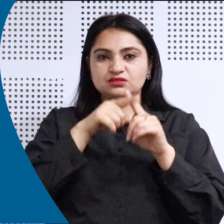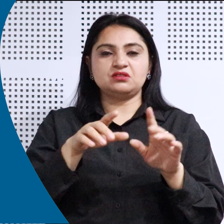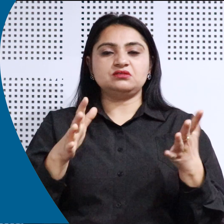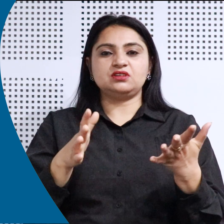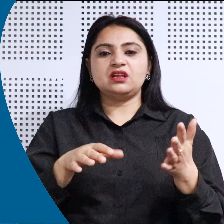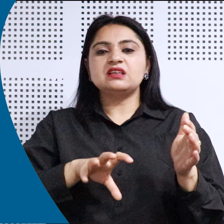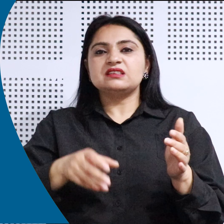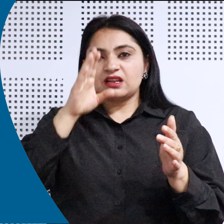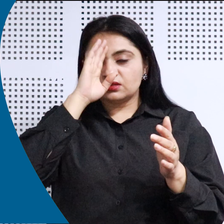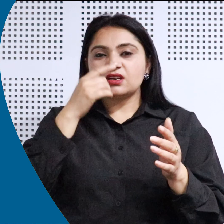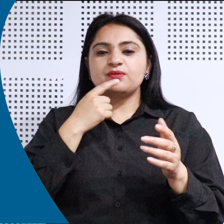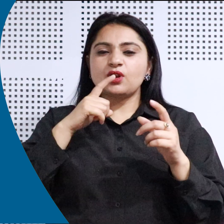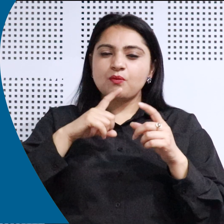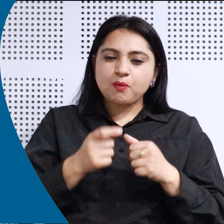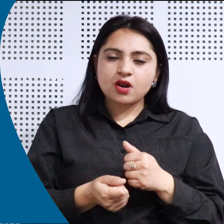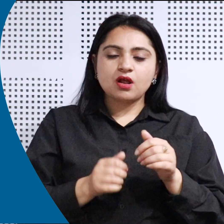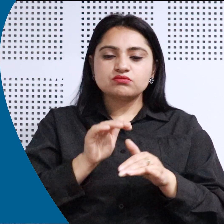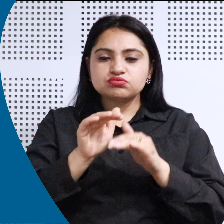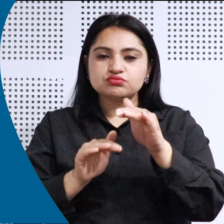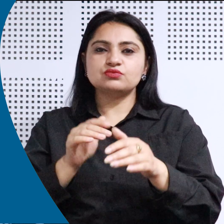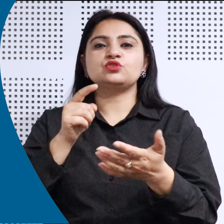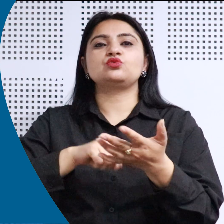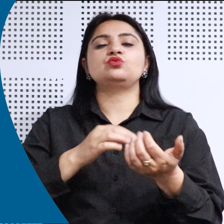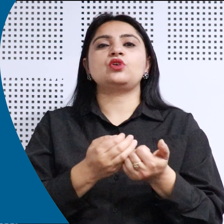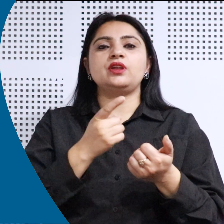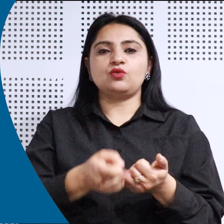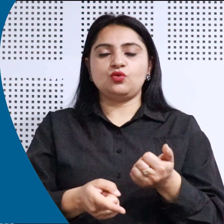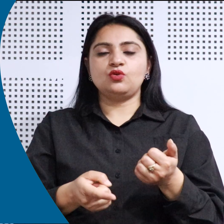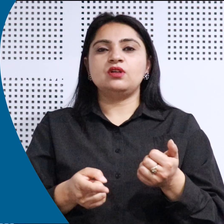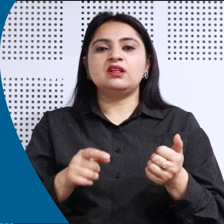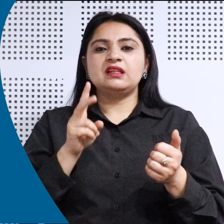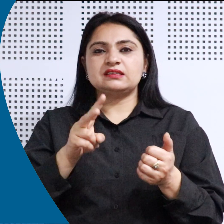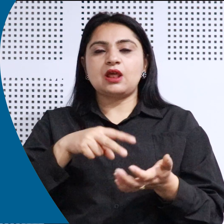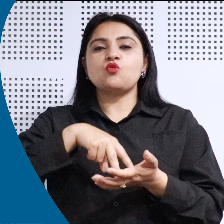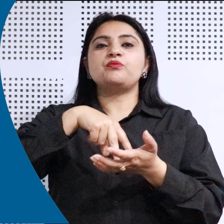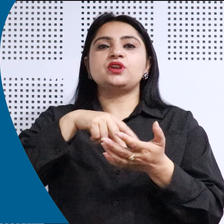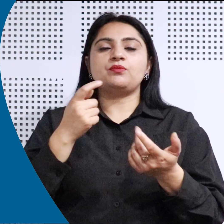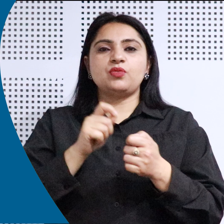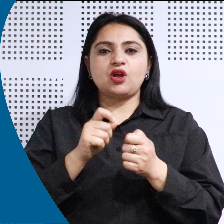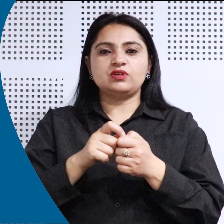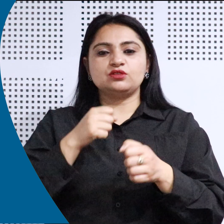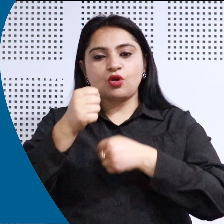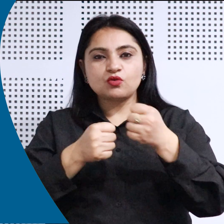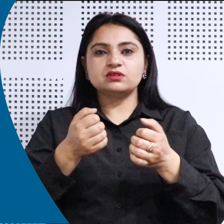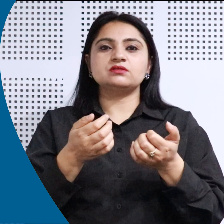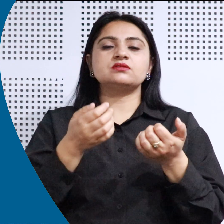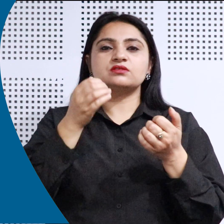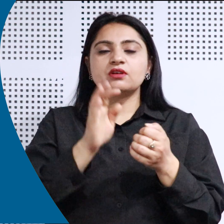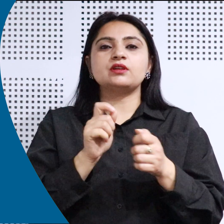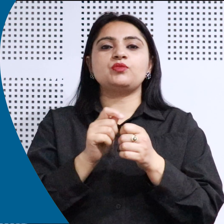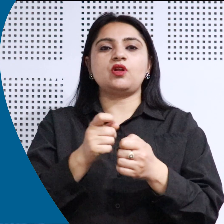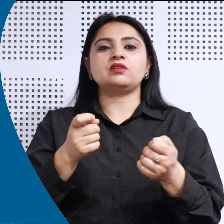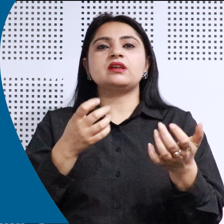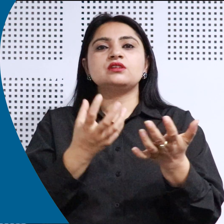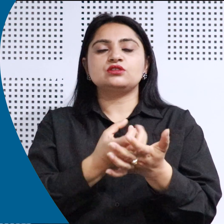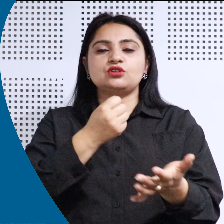स्थानीय सरकार भनेको अहिले भर्खरै हामी बामे सर्न खोजेको अवस्था छ र बामे सर्दै गर्दाखेरि यसलाई उभिन सक्ने, आफ्नै खुट्टामा दौडन सक्ने बनाउनको लागि संघ र